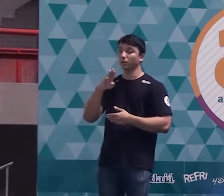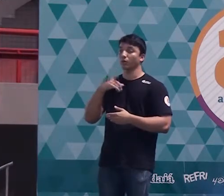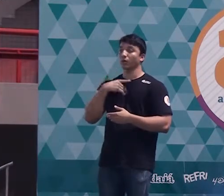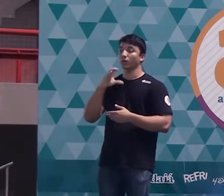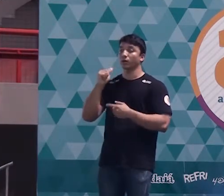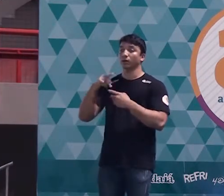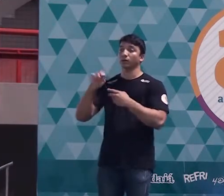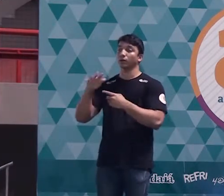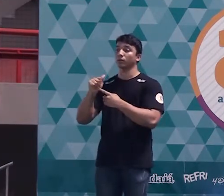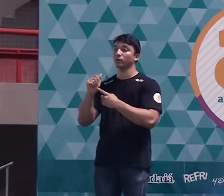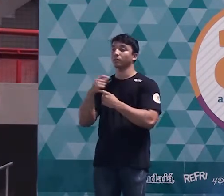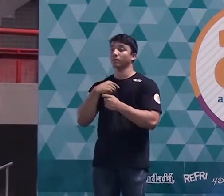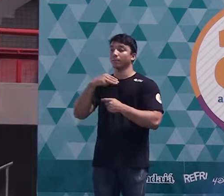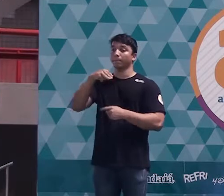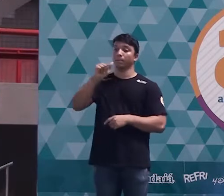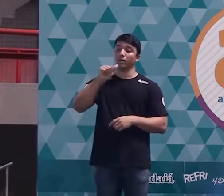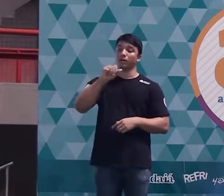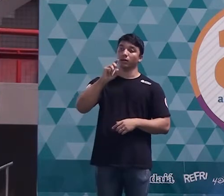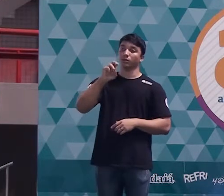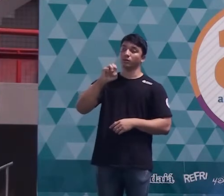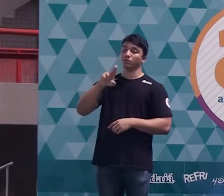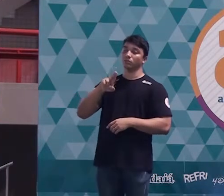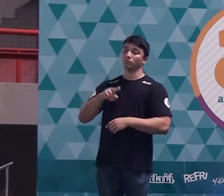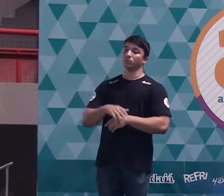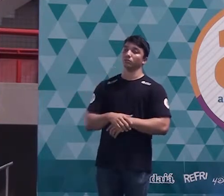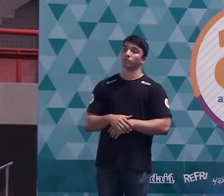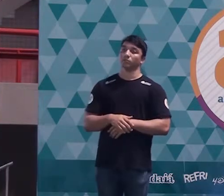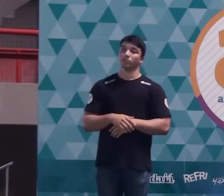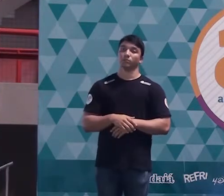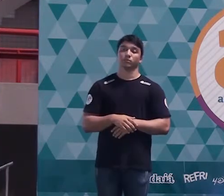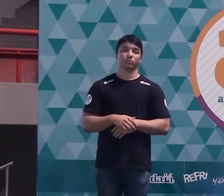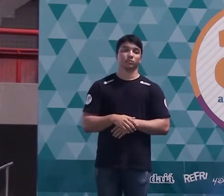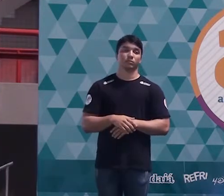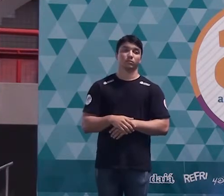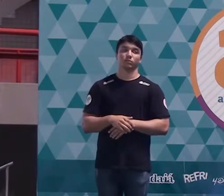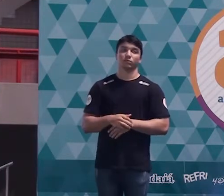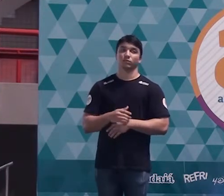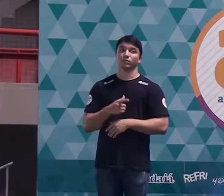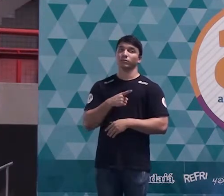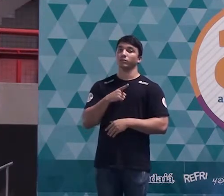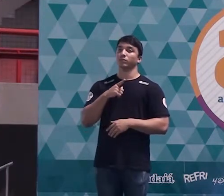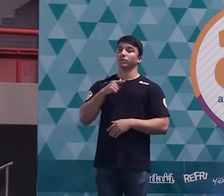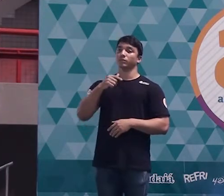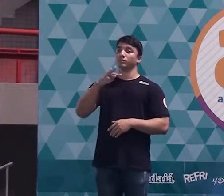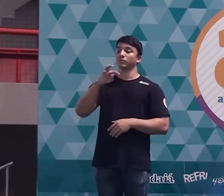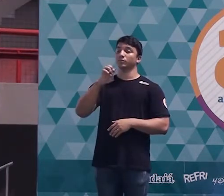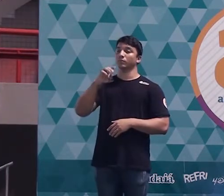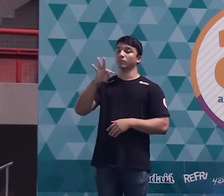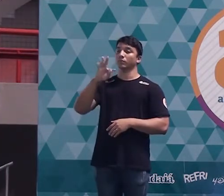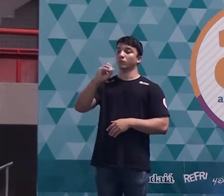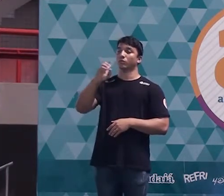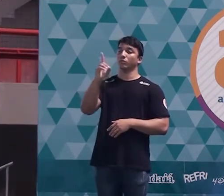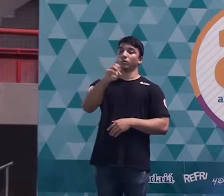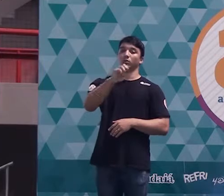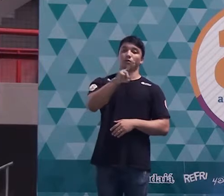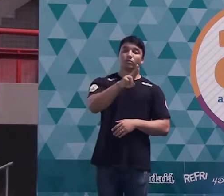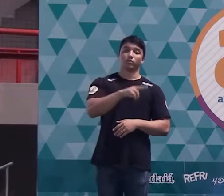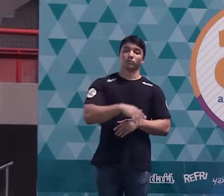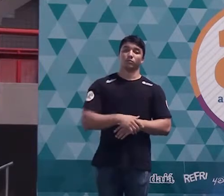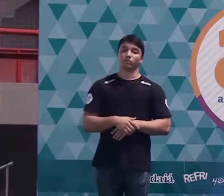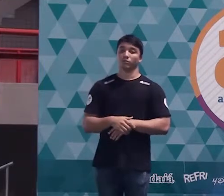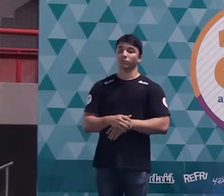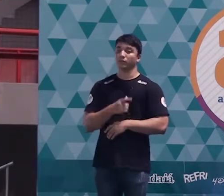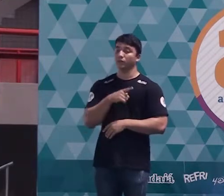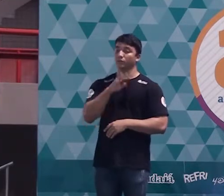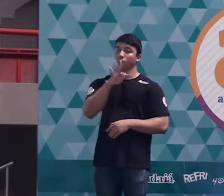Ela me deu. Ela te deu o livro. Ela to deu.